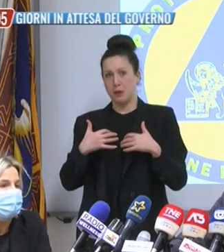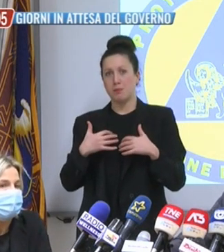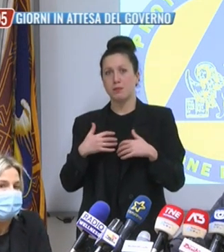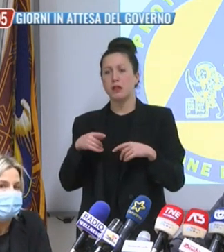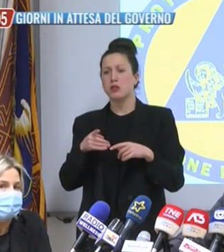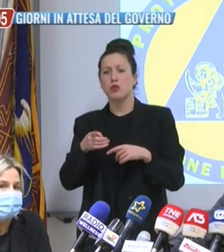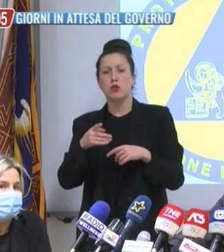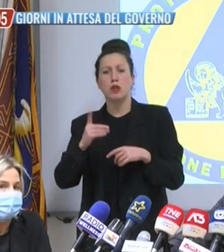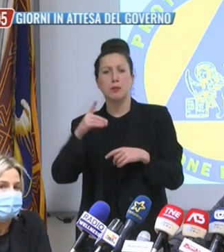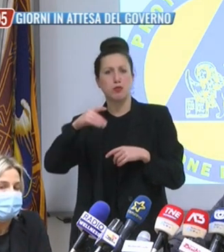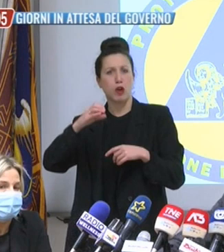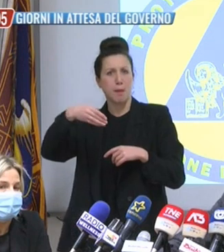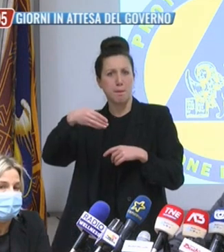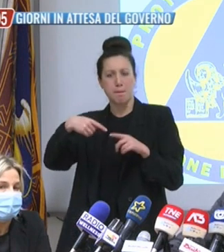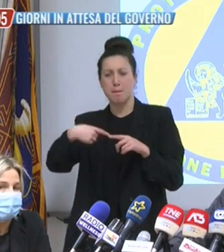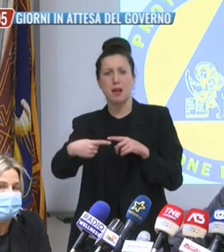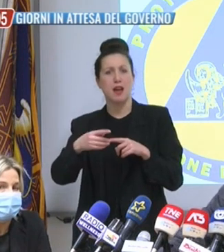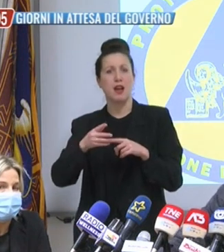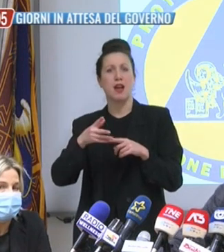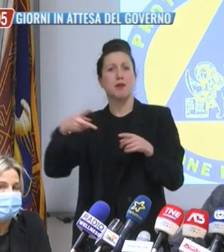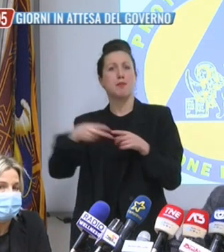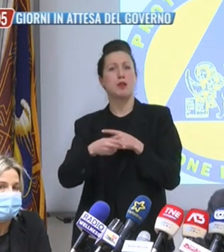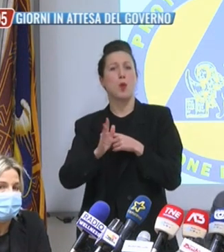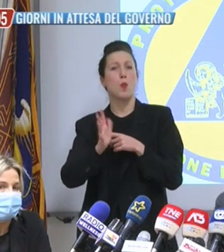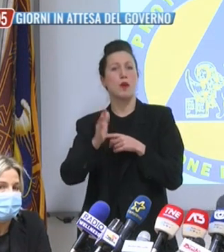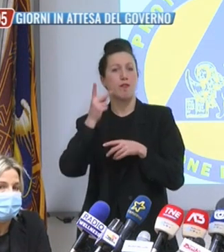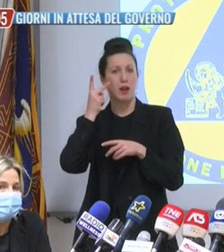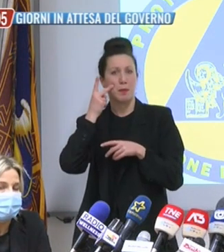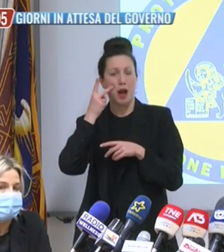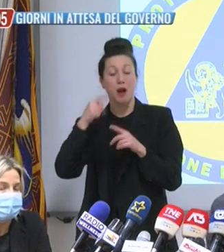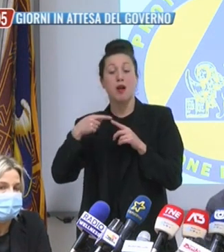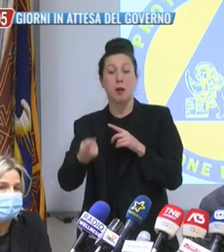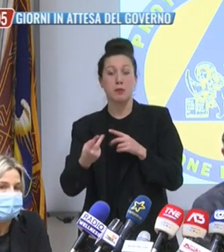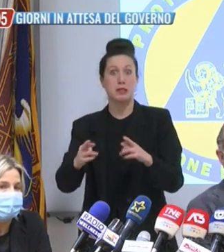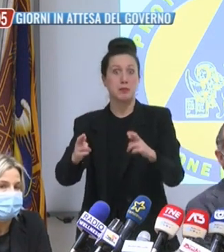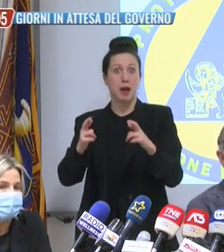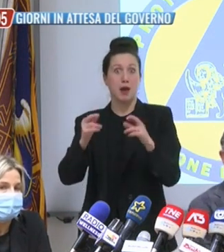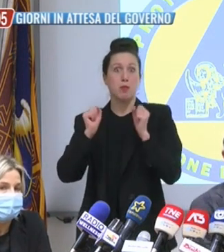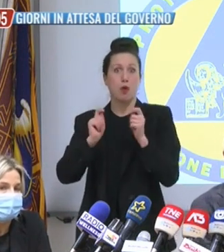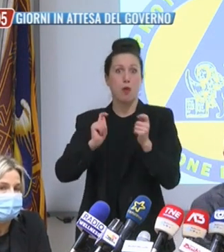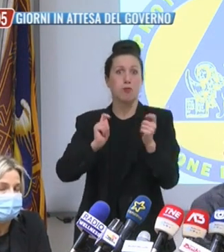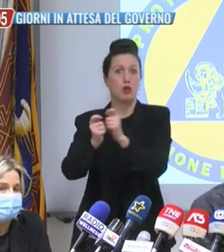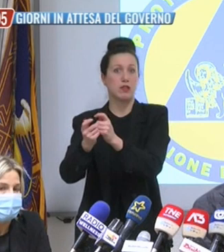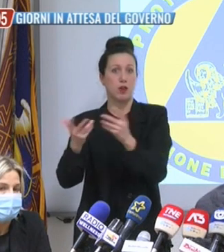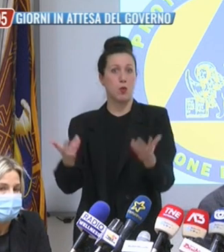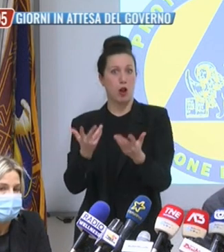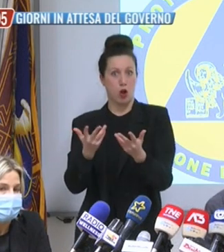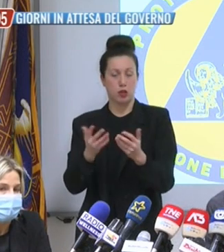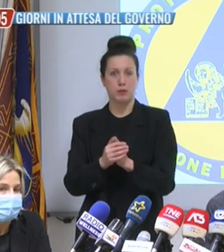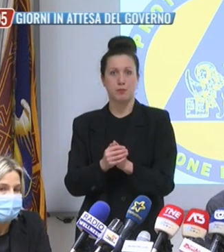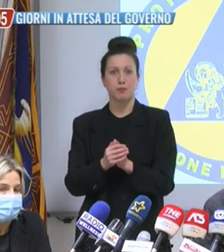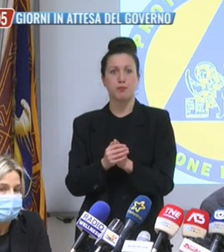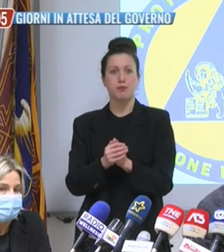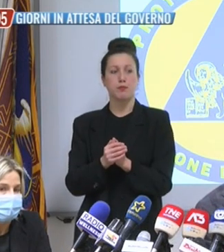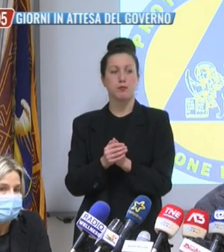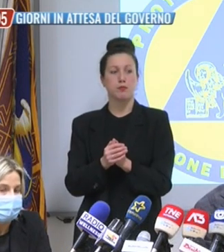cominci magari a intravedere, perché poi capite, l'assembramento del fine settimana, lasciatemelo dire, non ci aiuta andare a un